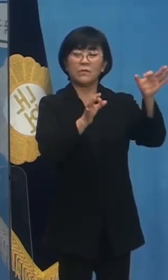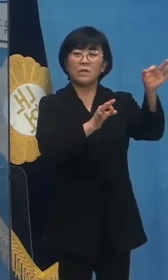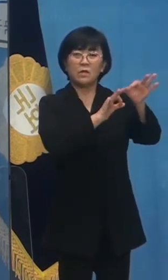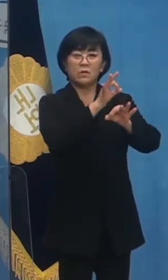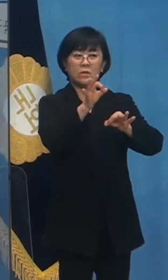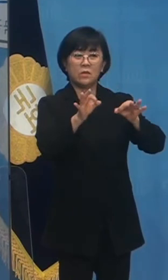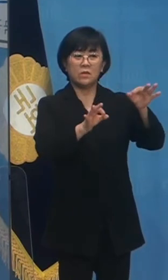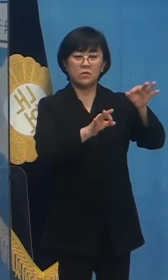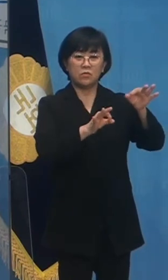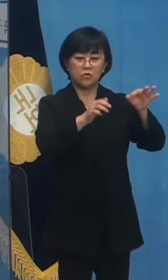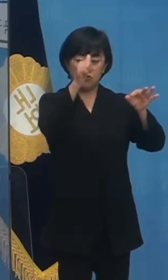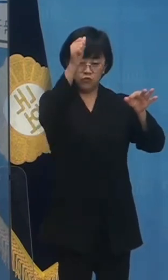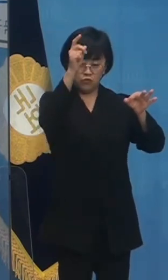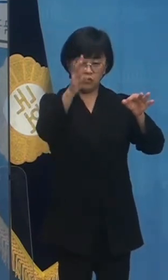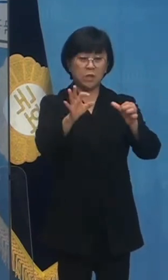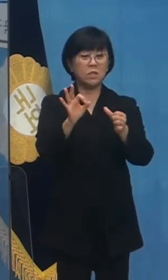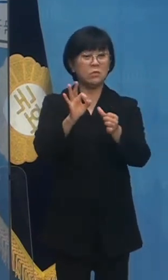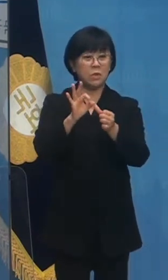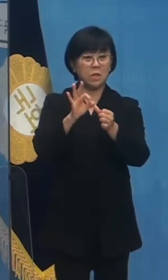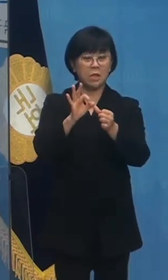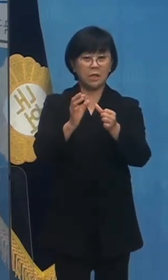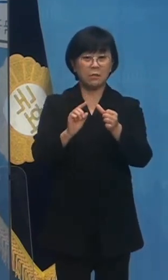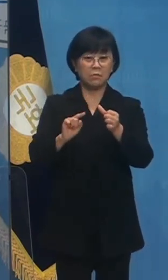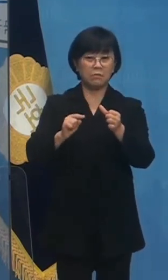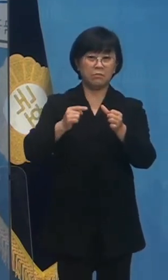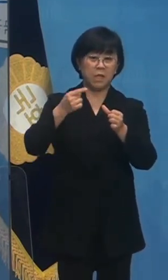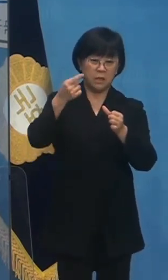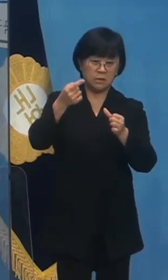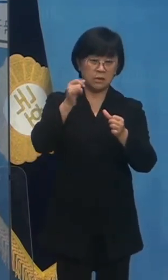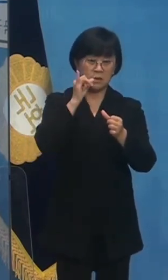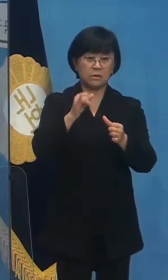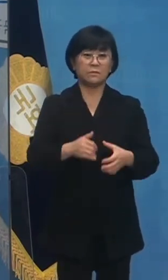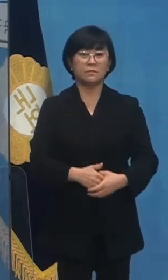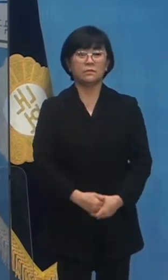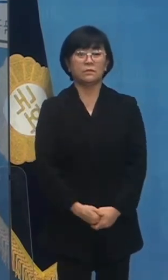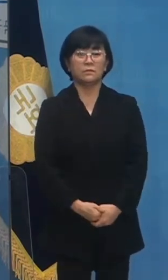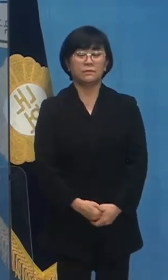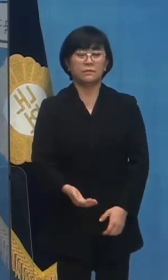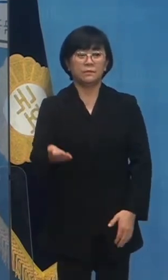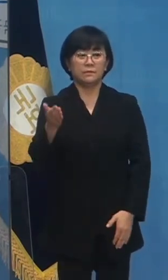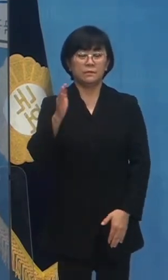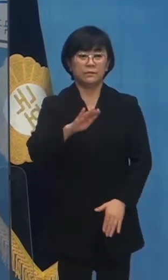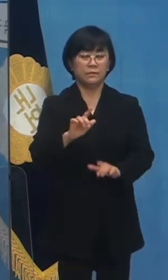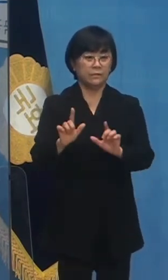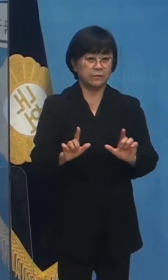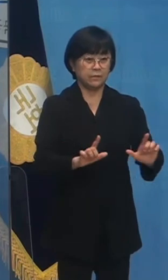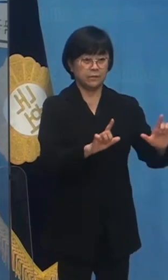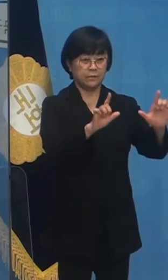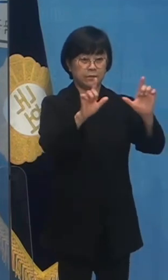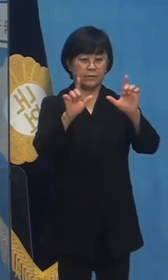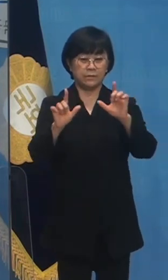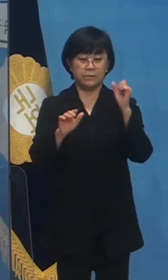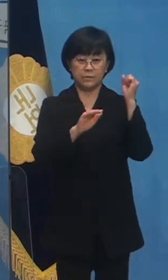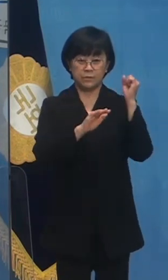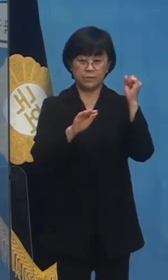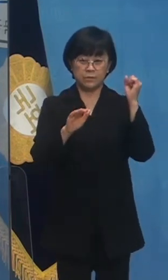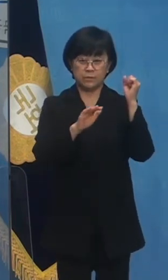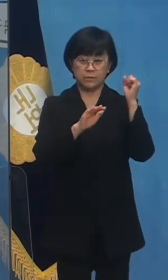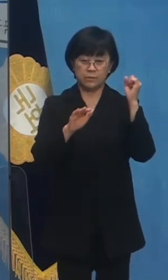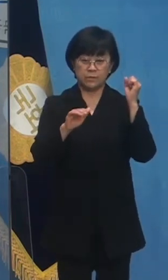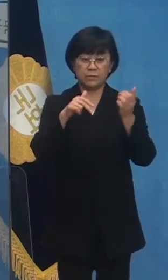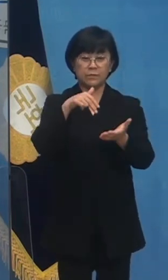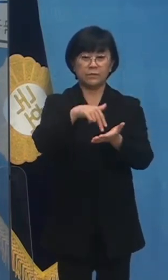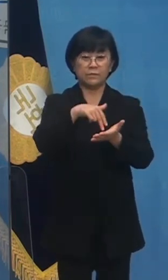세계 10위권으로 진입한 것이 분명합니다. 그런데 삶의 질의 측면에서